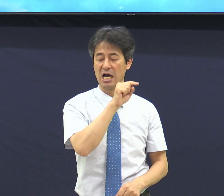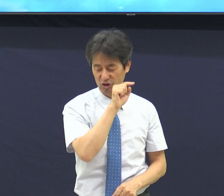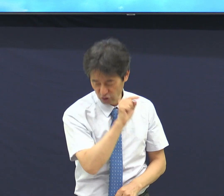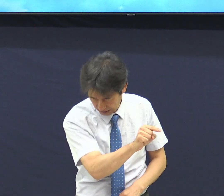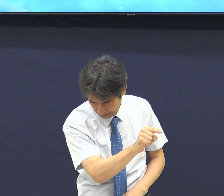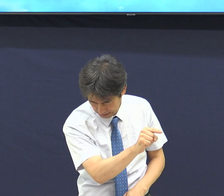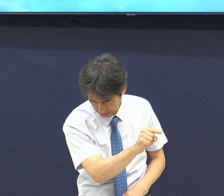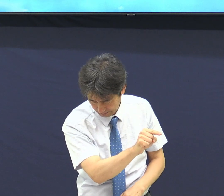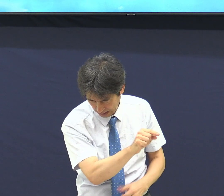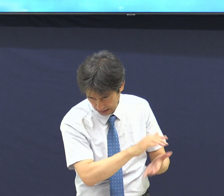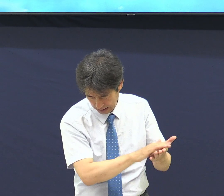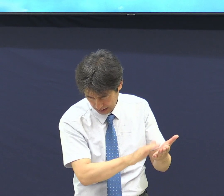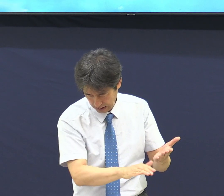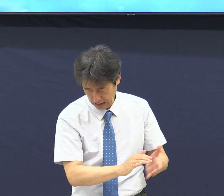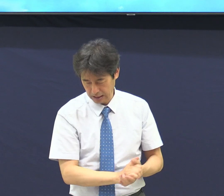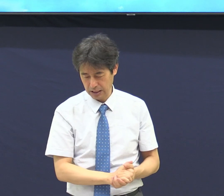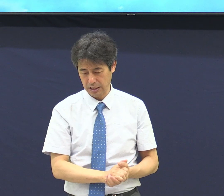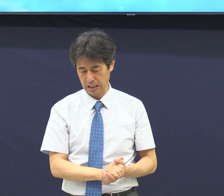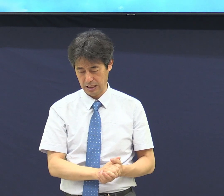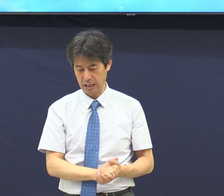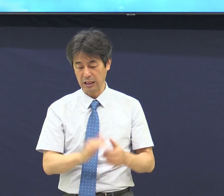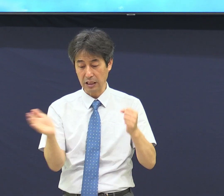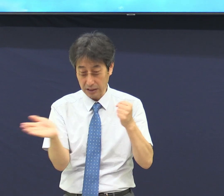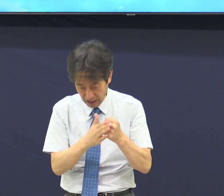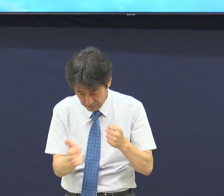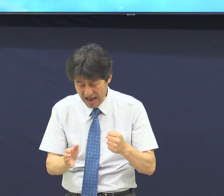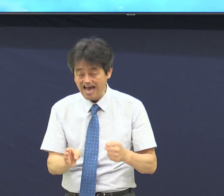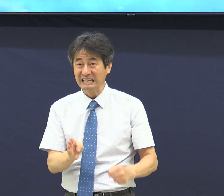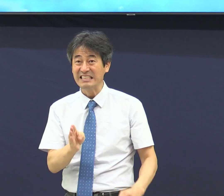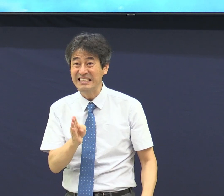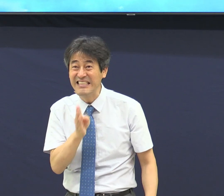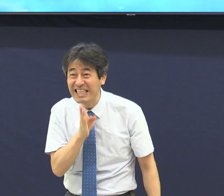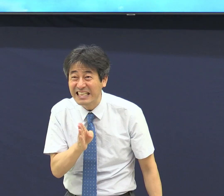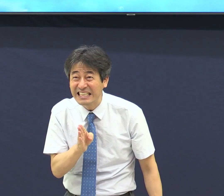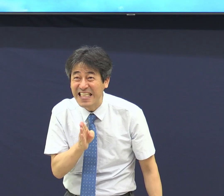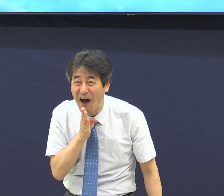하시고자 함이다 라는 것을 고백합니다. 그렇기 때문에